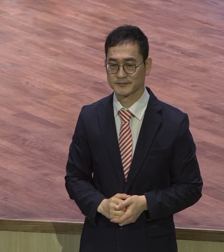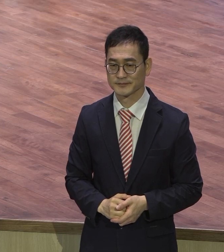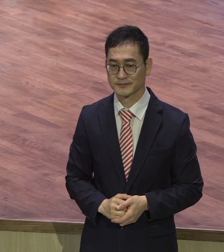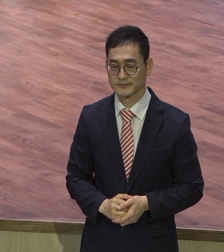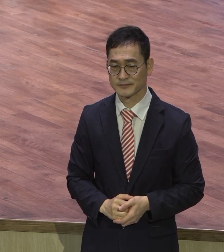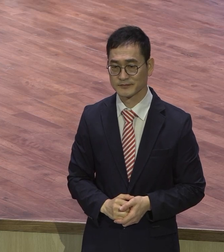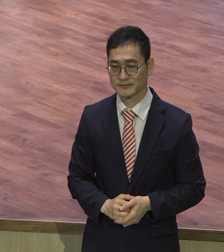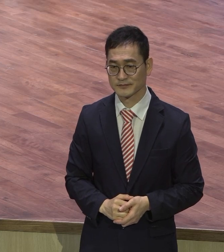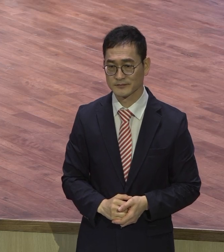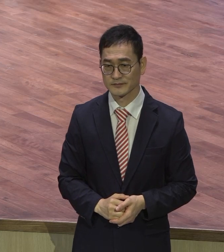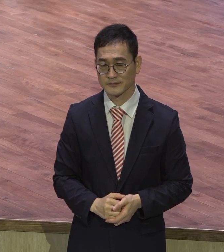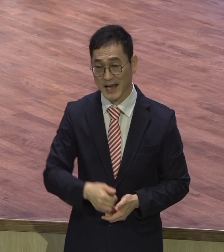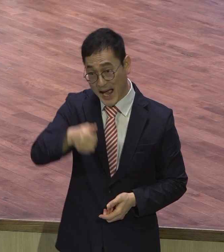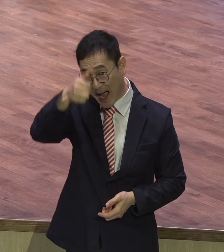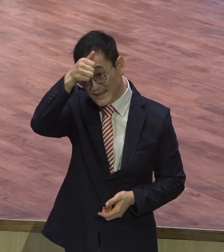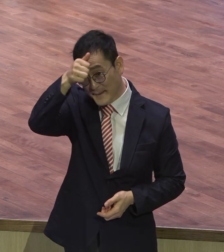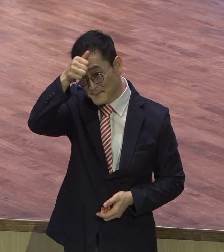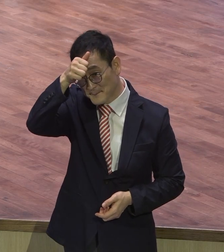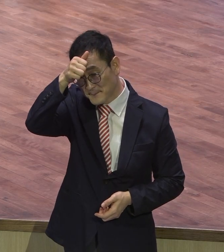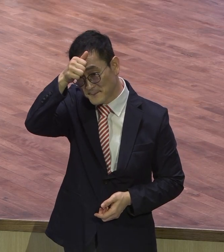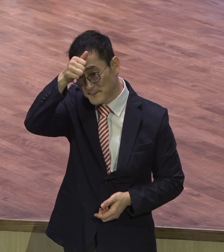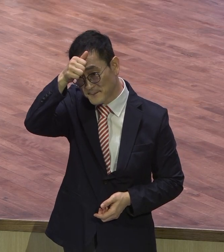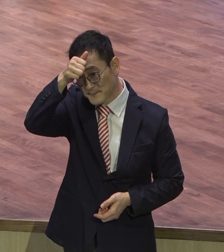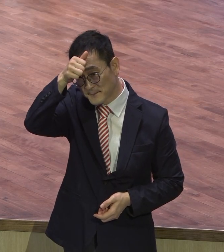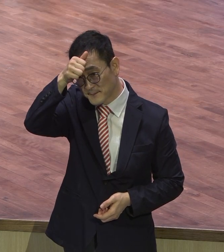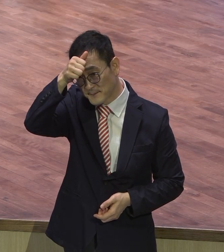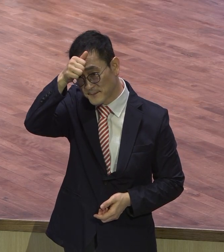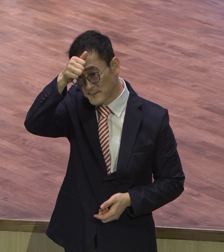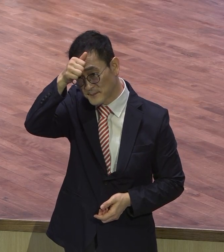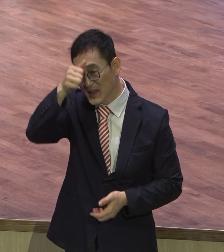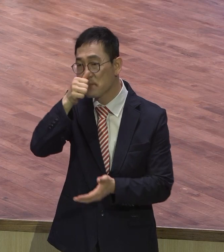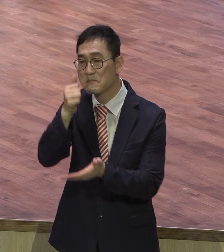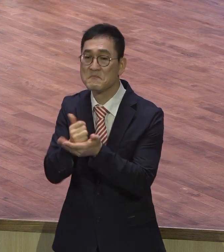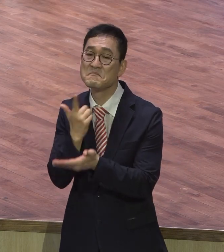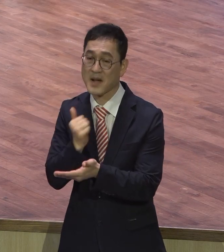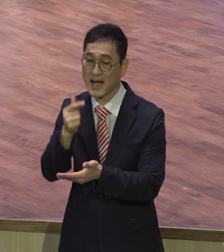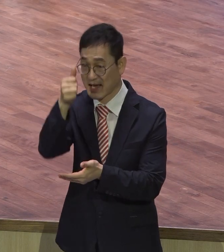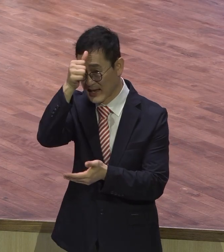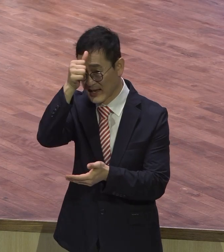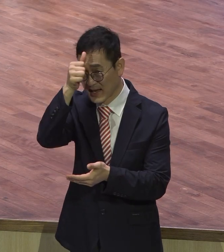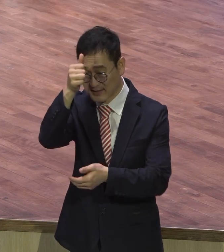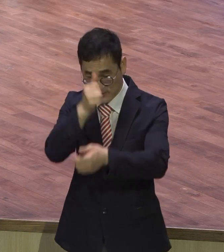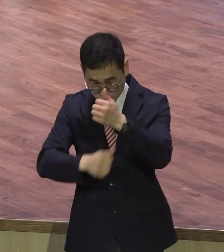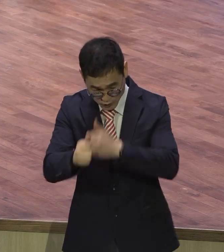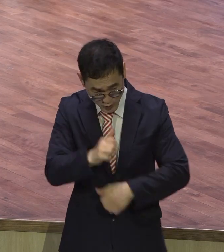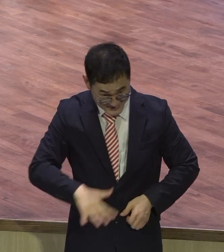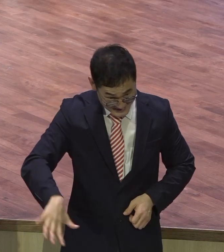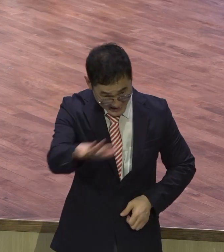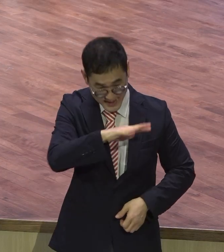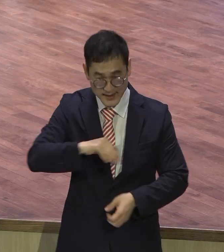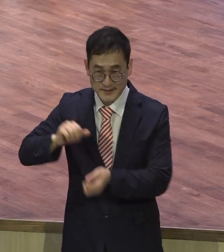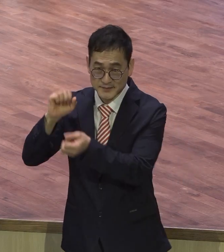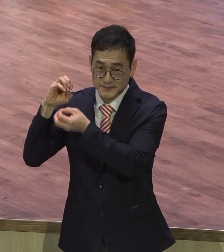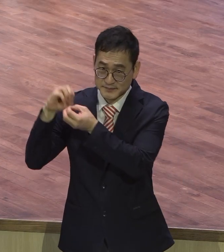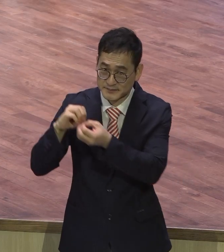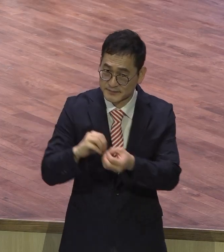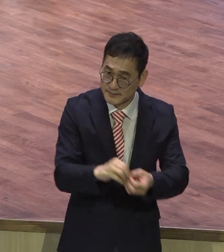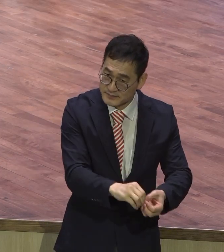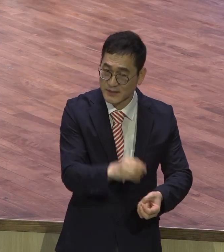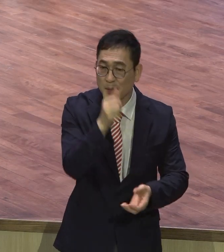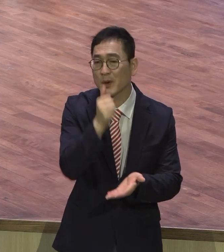범주한 아담의 후손으로 태어난 모든 사람은 자신의 의지와 상관없이 한